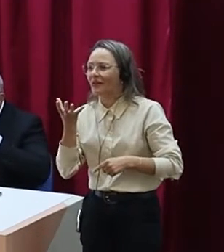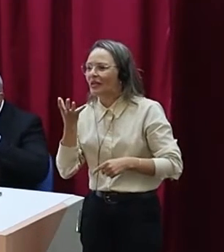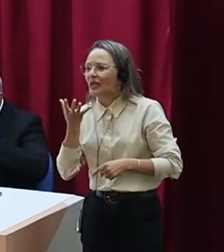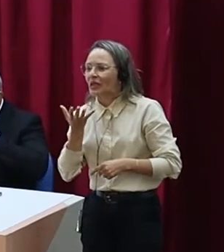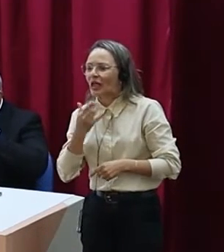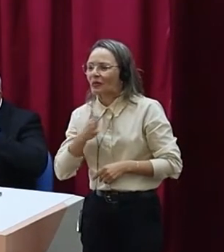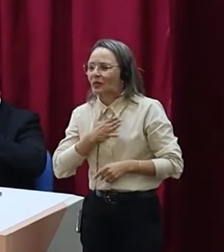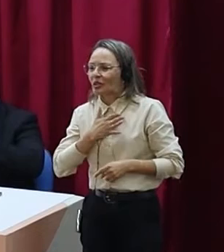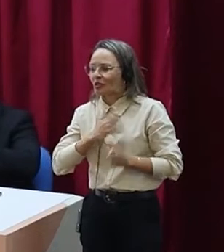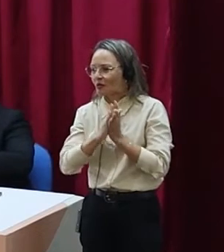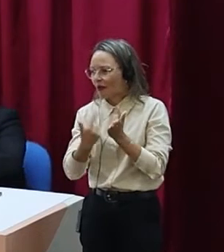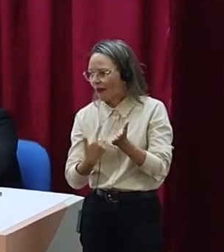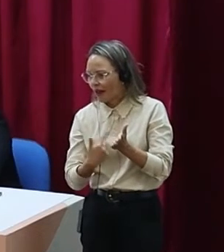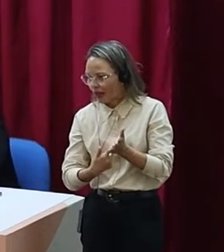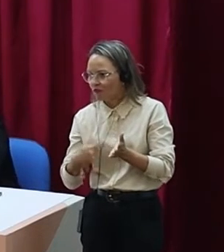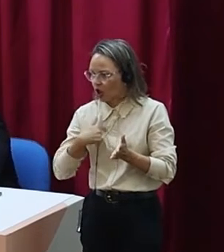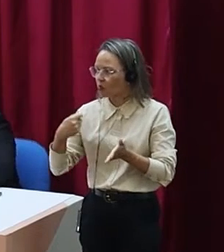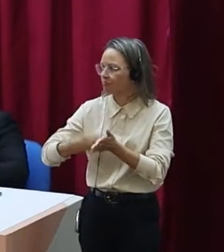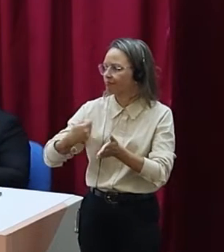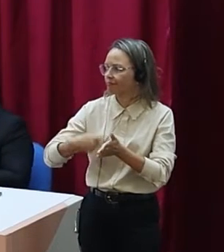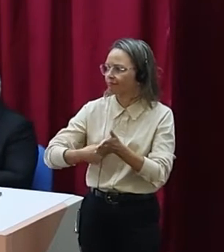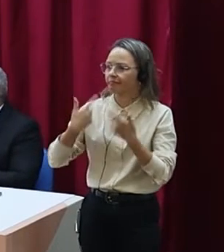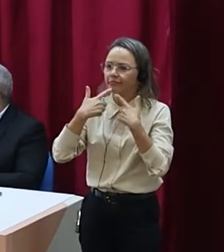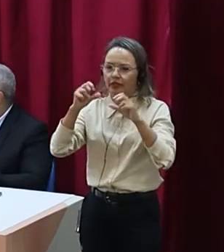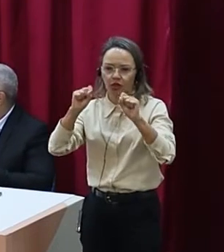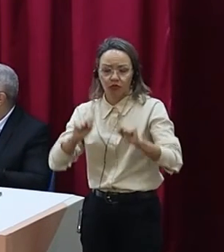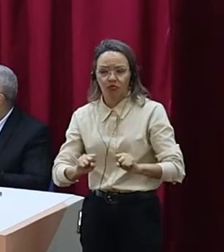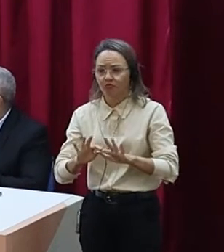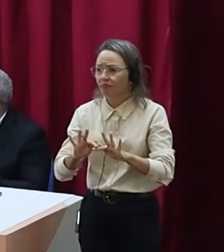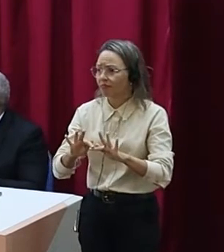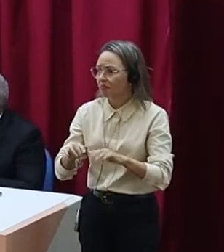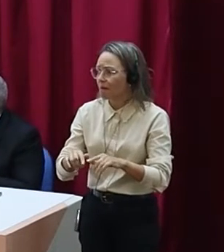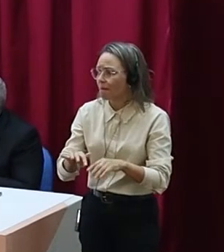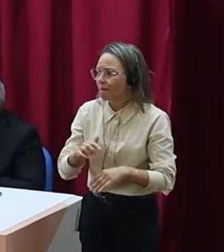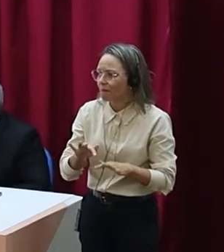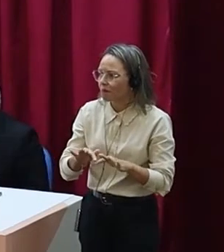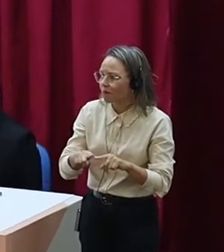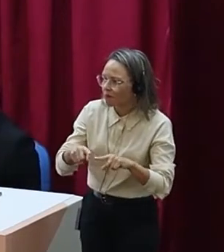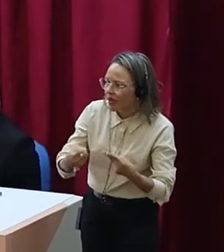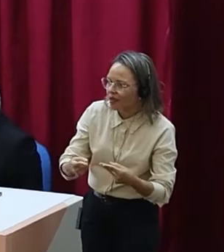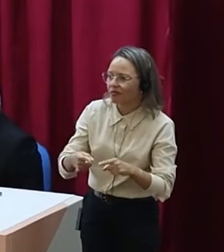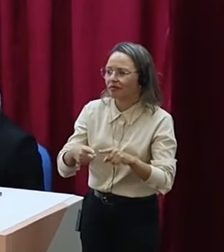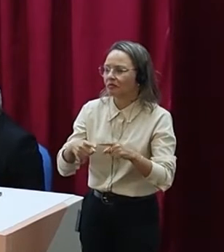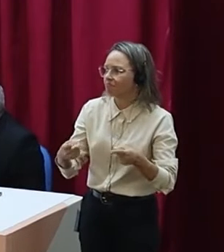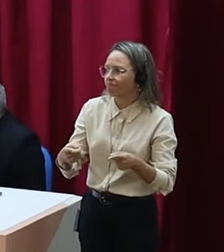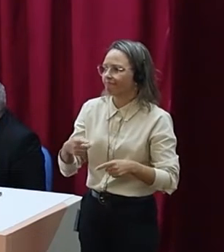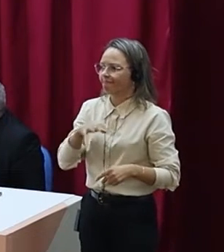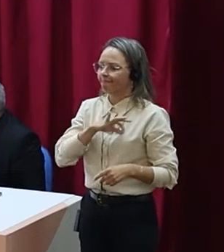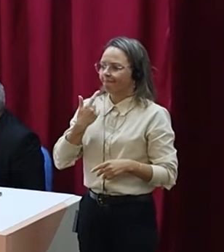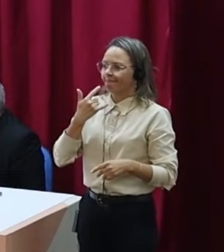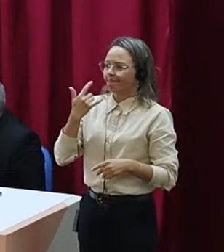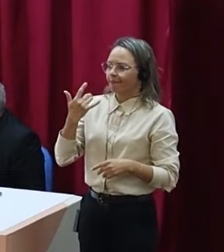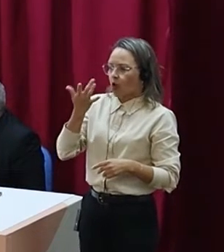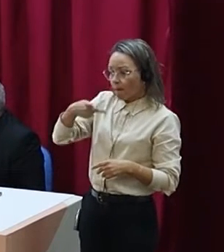Soy un activista lingüístico. Lamentablemente en Paraguay, cuando Paraguay se independiza en 1811 de